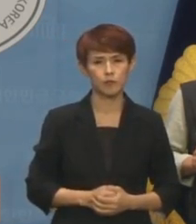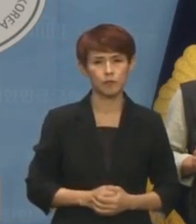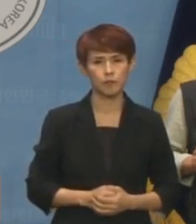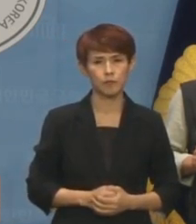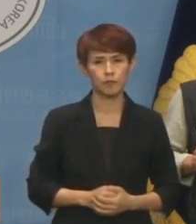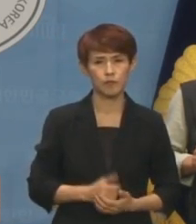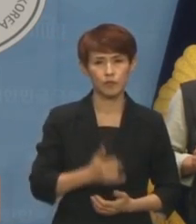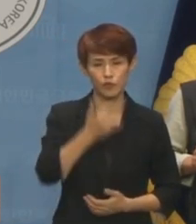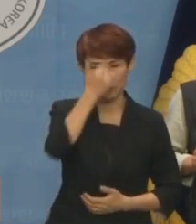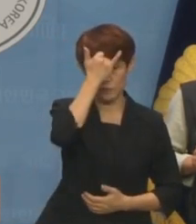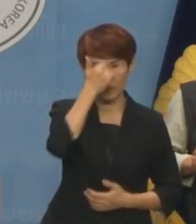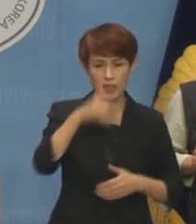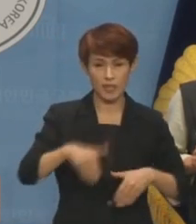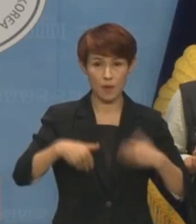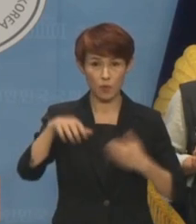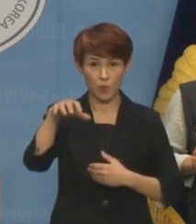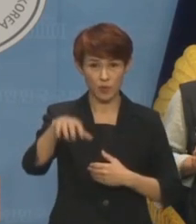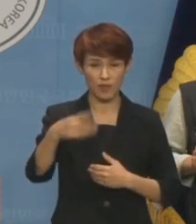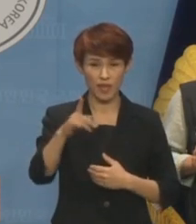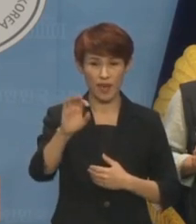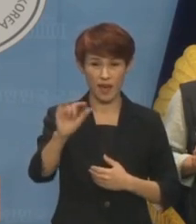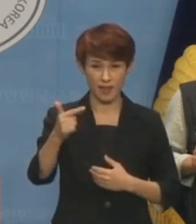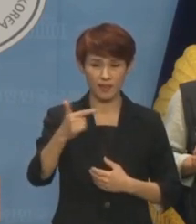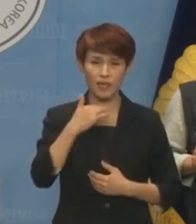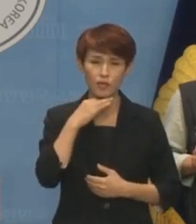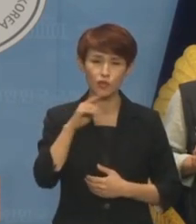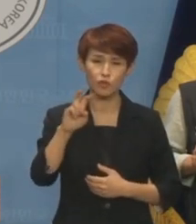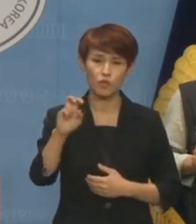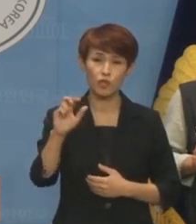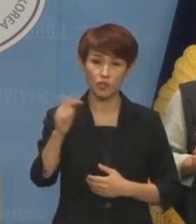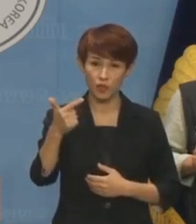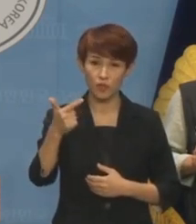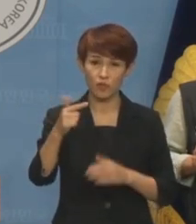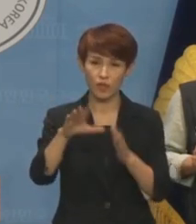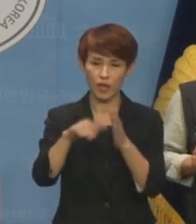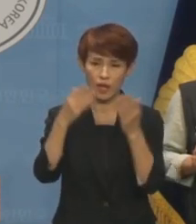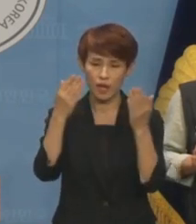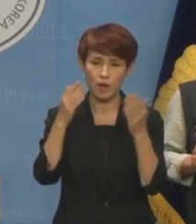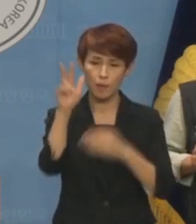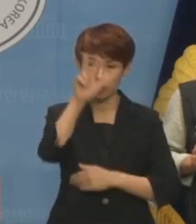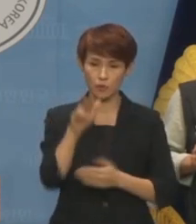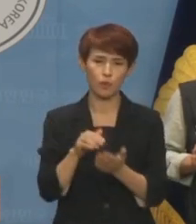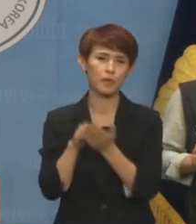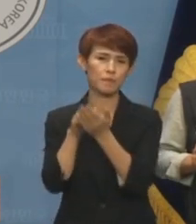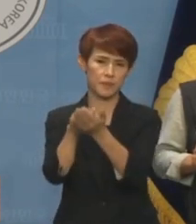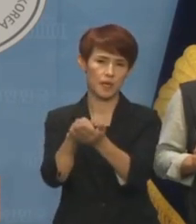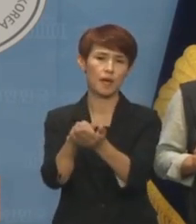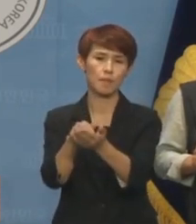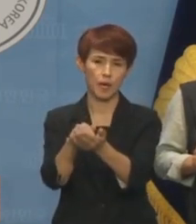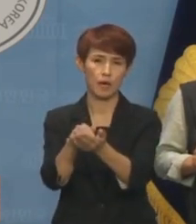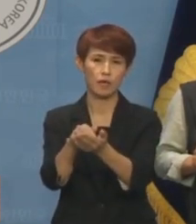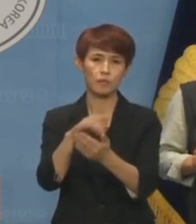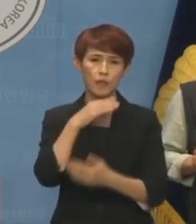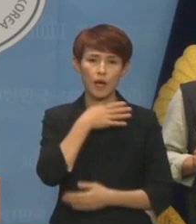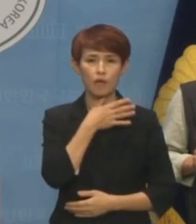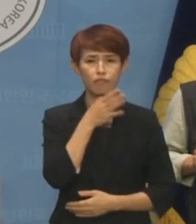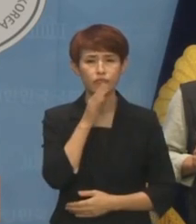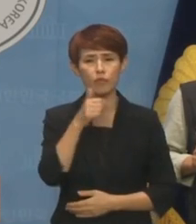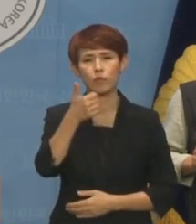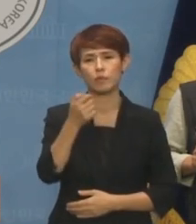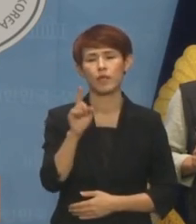충남 태안에서 26살에 발전소에 입사했습니다. 그리고 51살이 되었습니다.